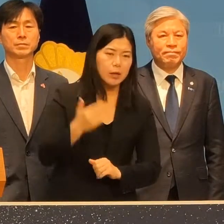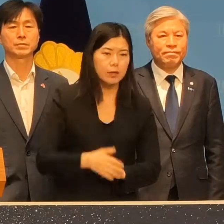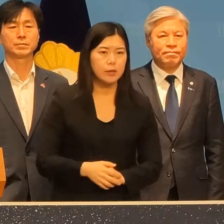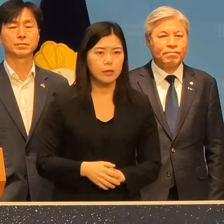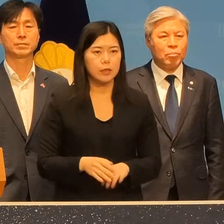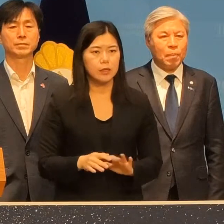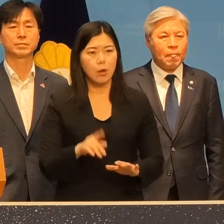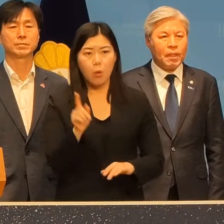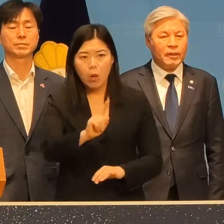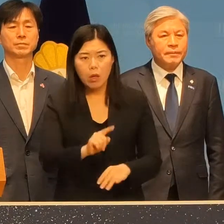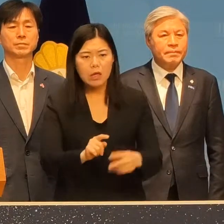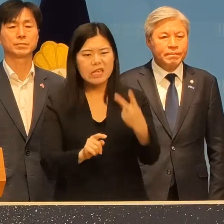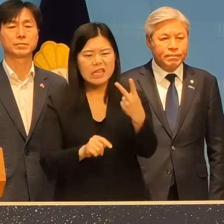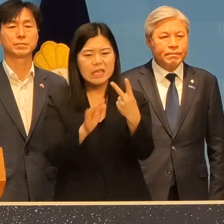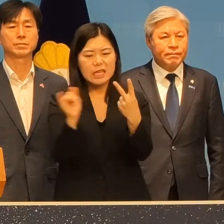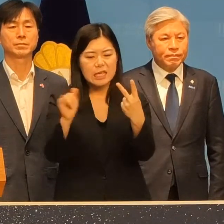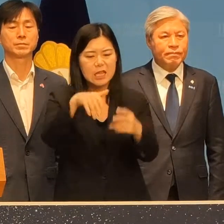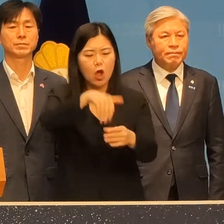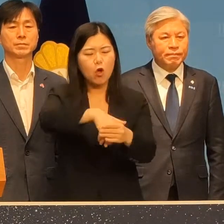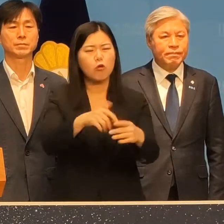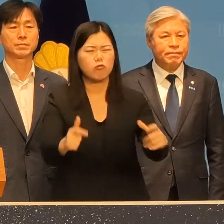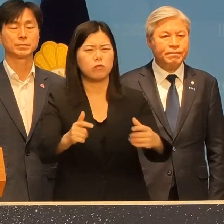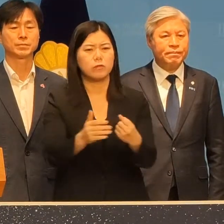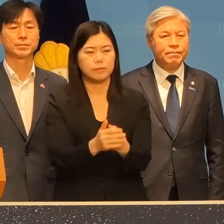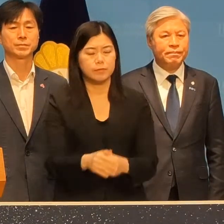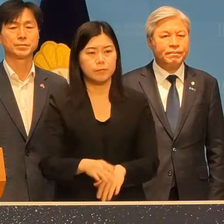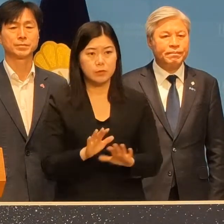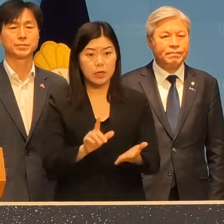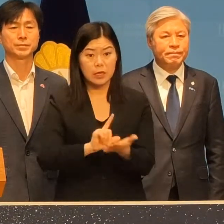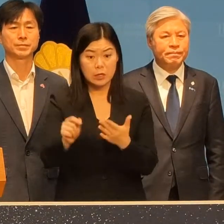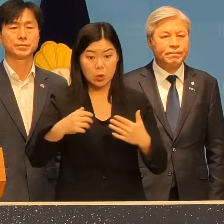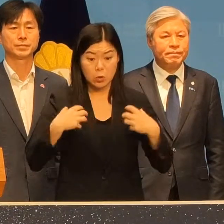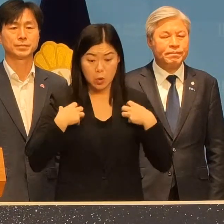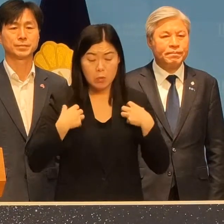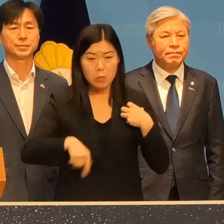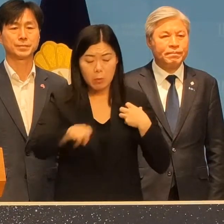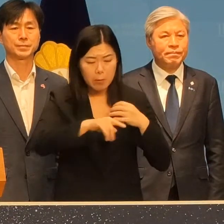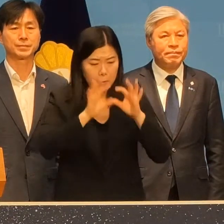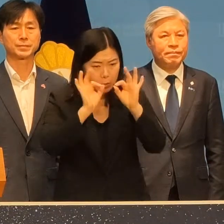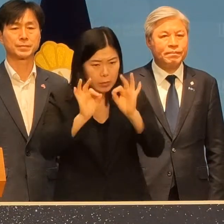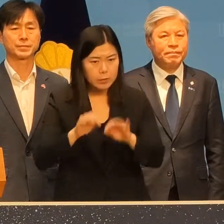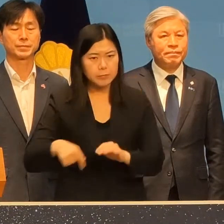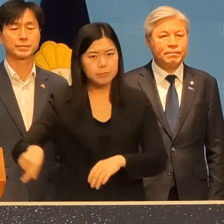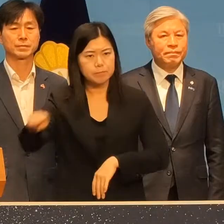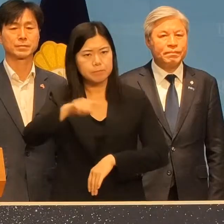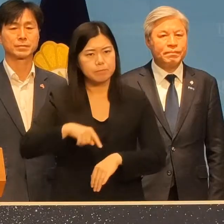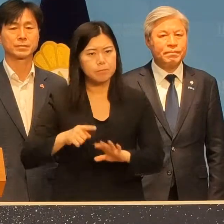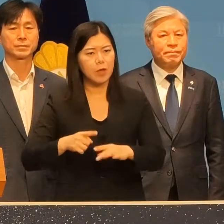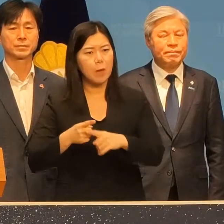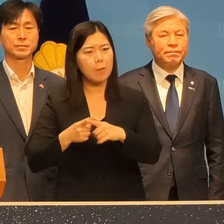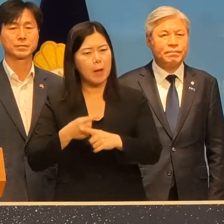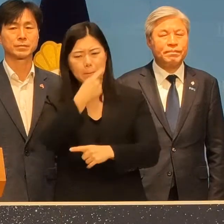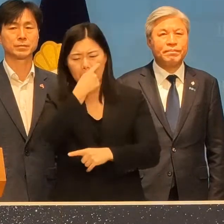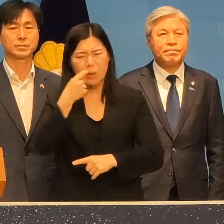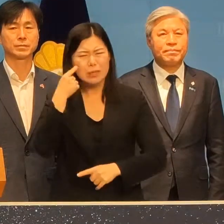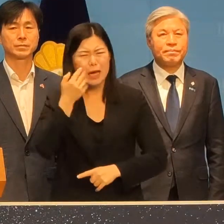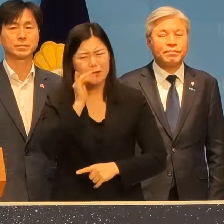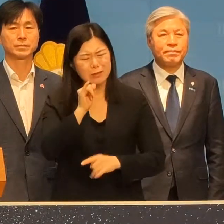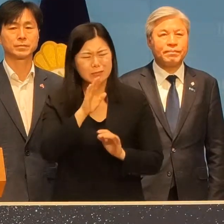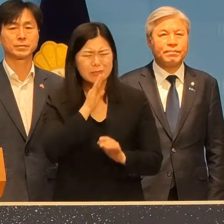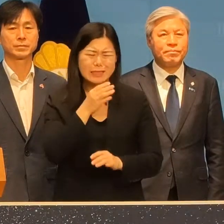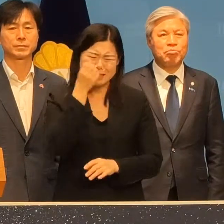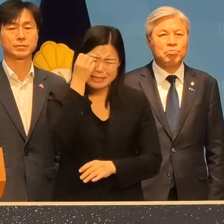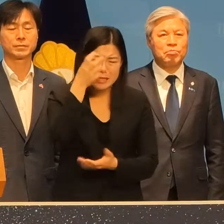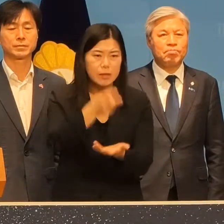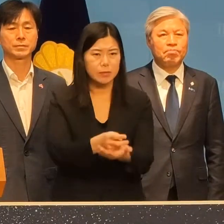2인 선거구 때문입니다. 현재의 기초의회 2인 선거구는 내란 세력이 지방의회 과반을 보장해주는 기형적인